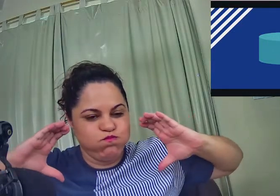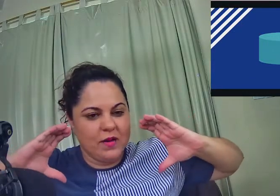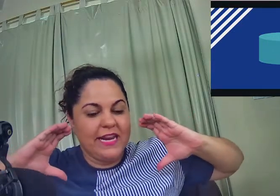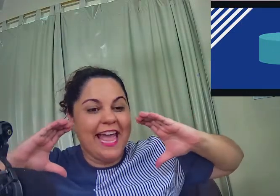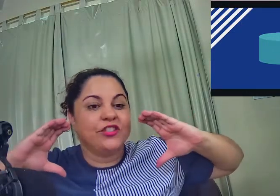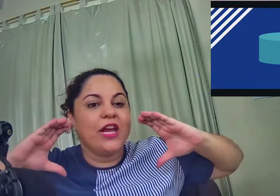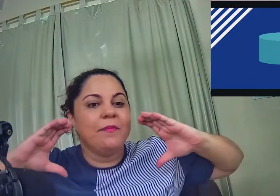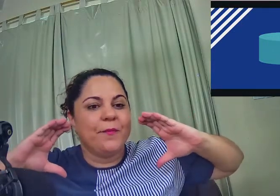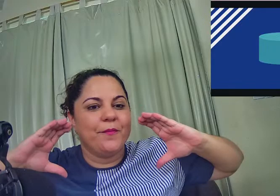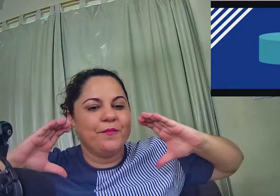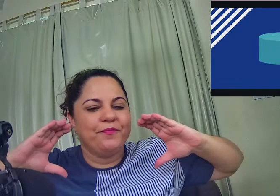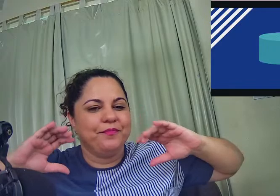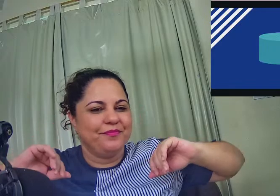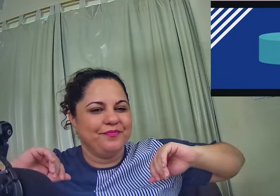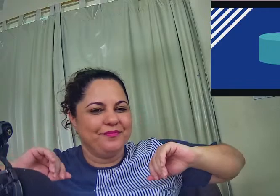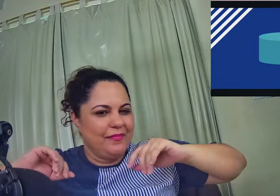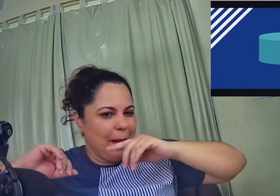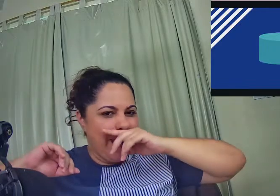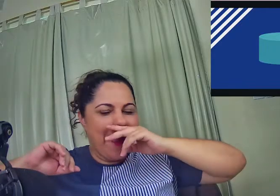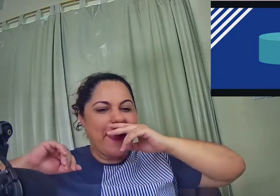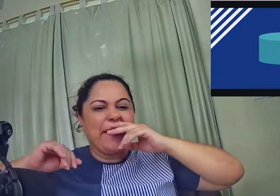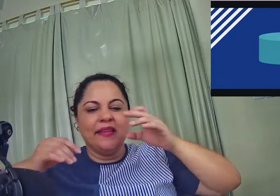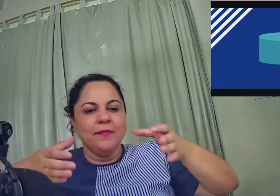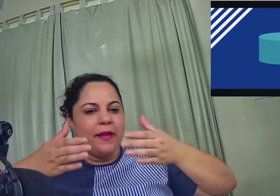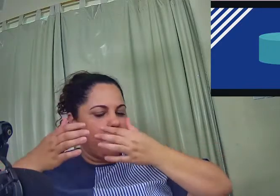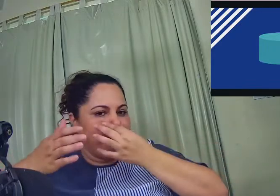E enche a mão, né? Aqui também, ó.